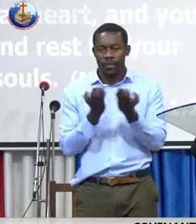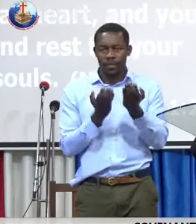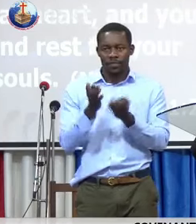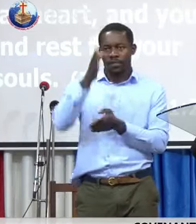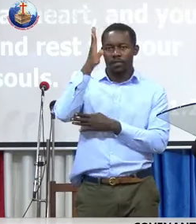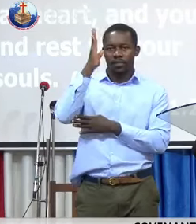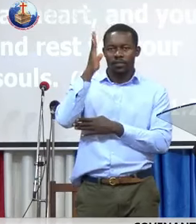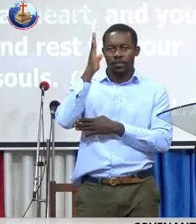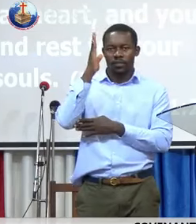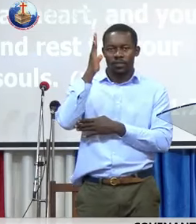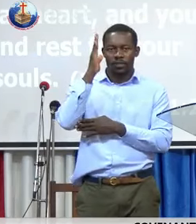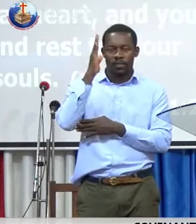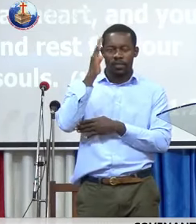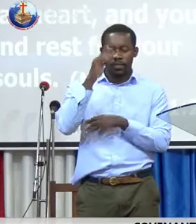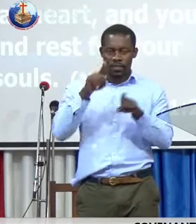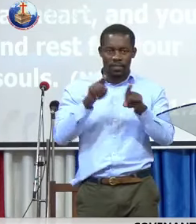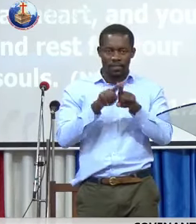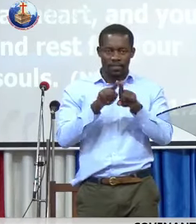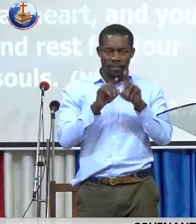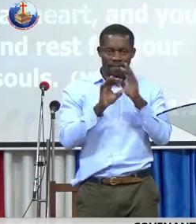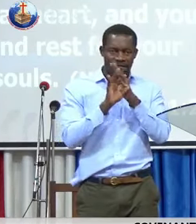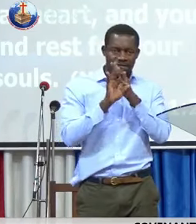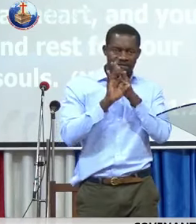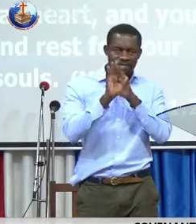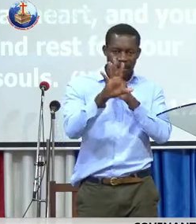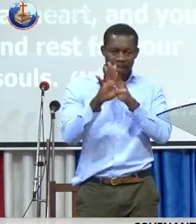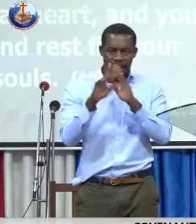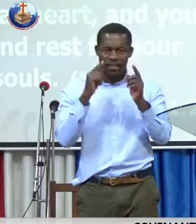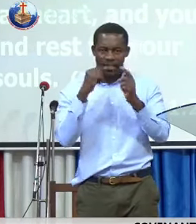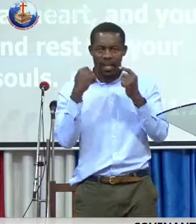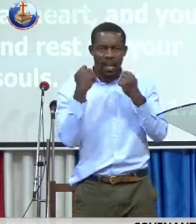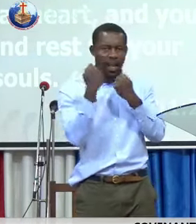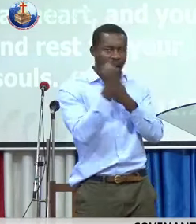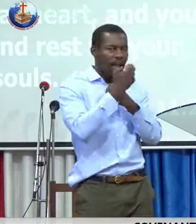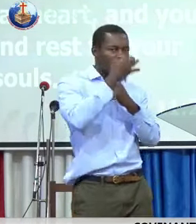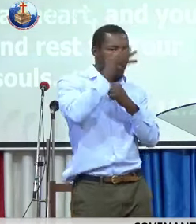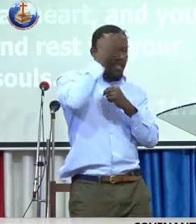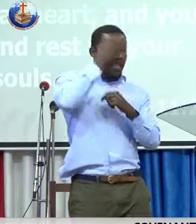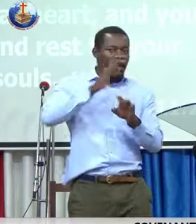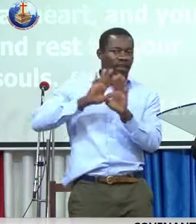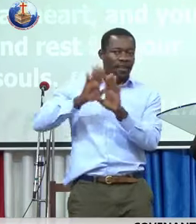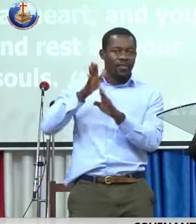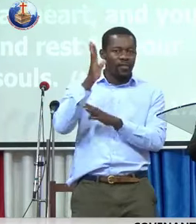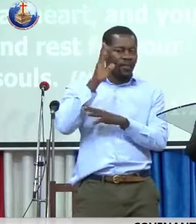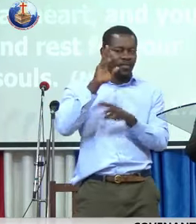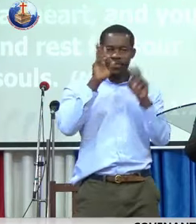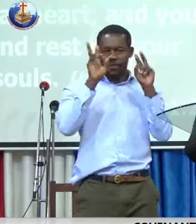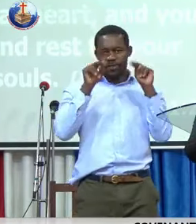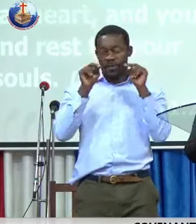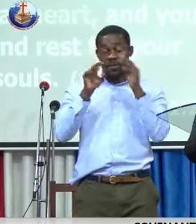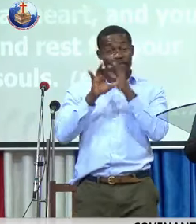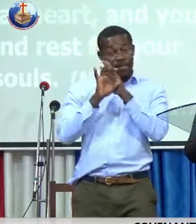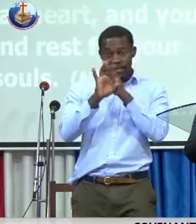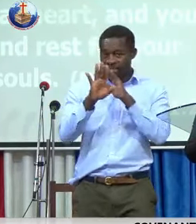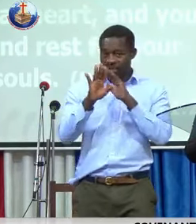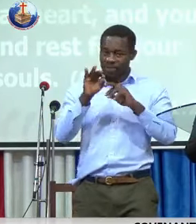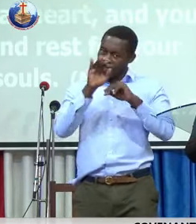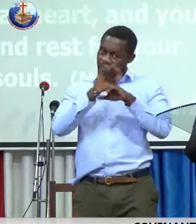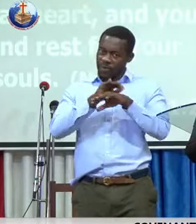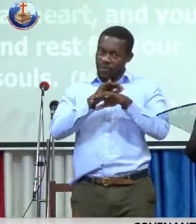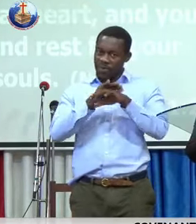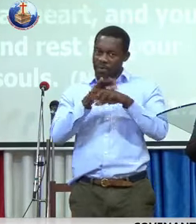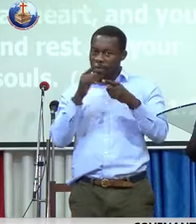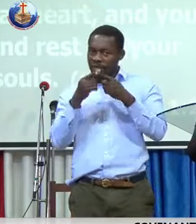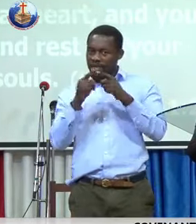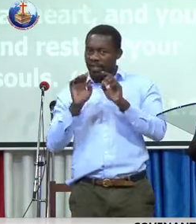kumtumikia Mungu. That fame should not cause us to turn our faces and our heads away from God. Hiyo sifa haistahili kutufanya tukose